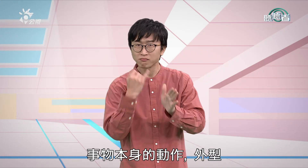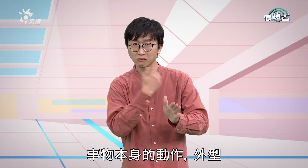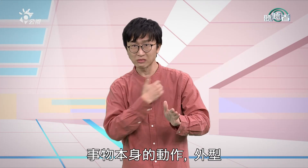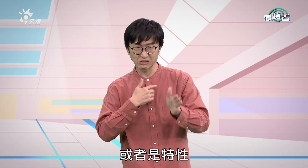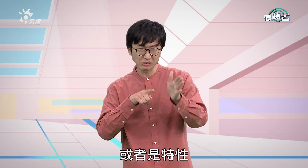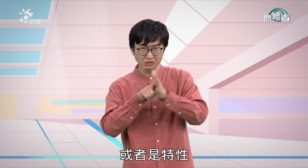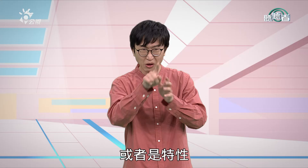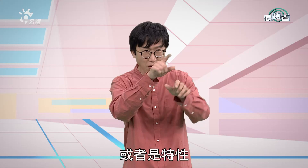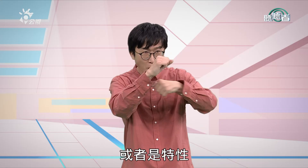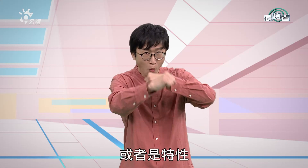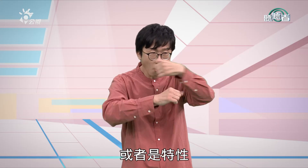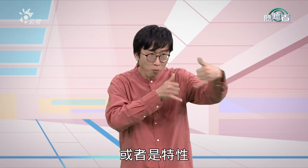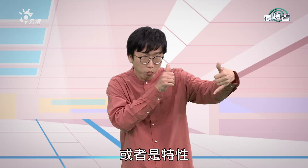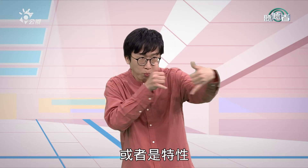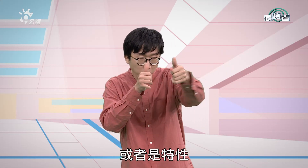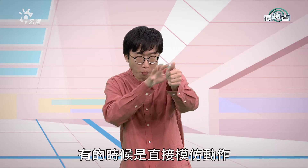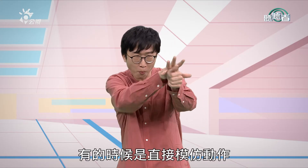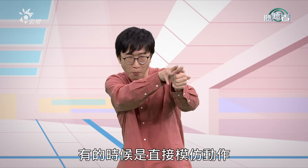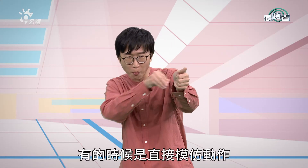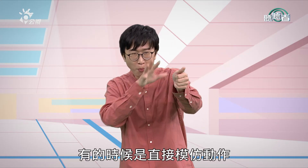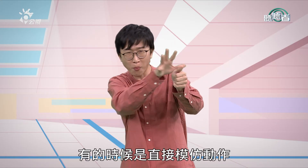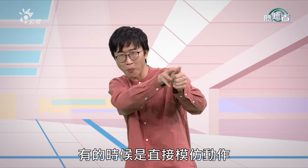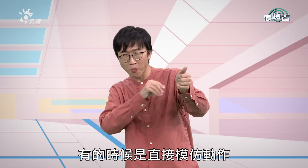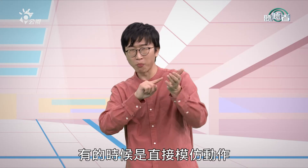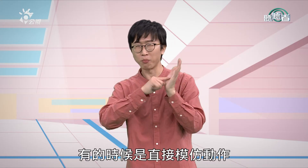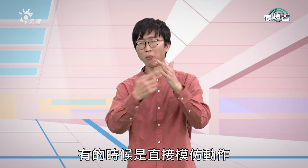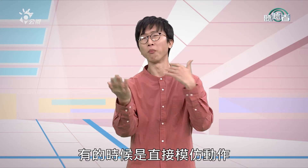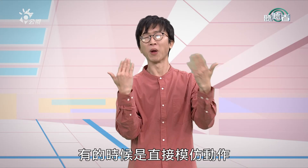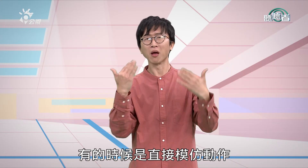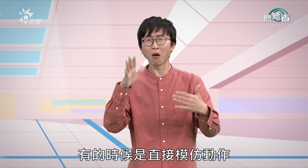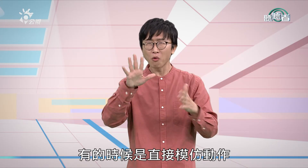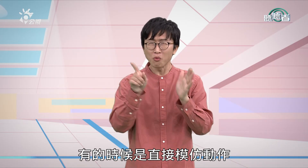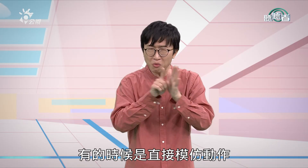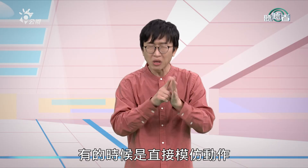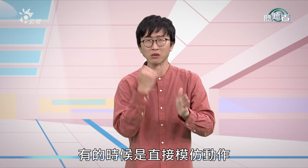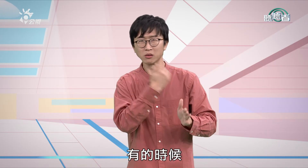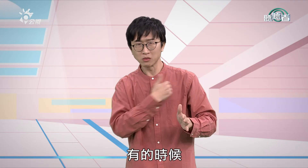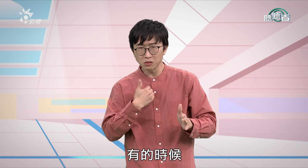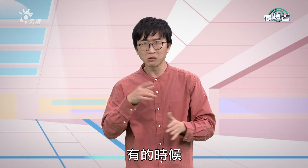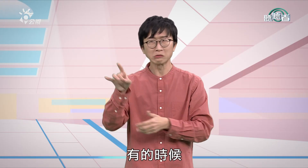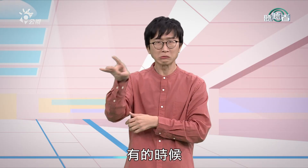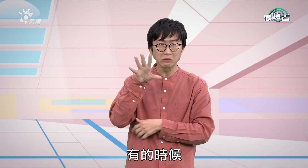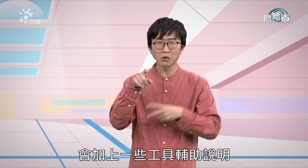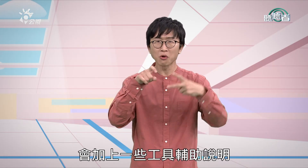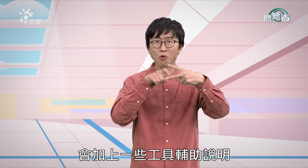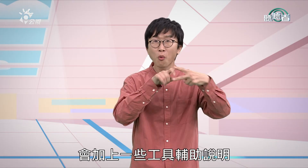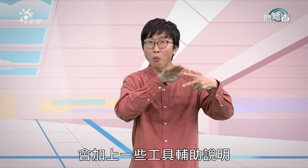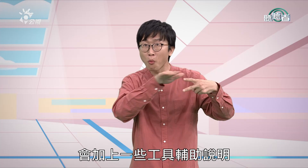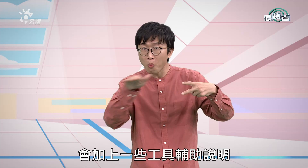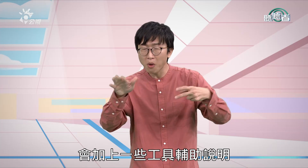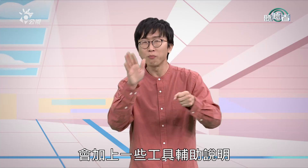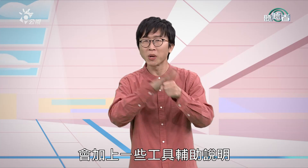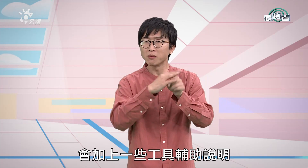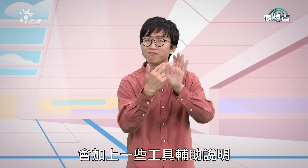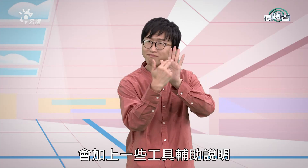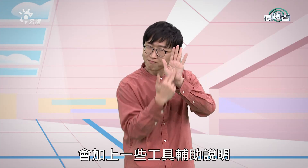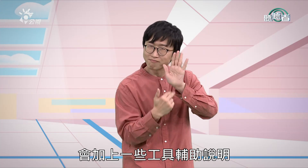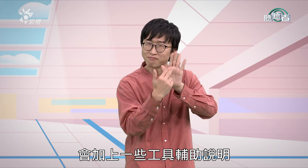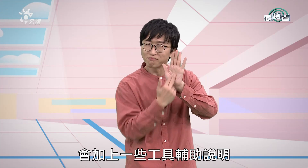形或者是特性。有的时候呢是直接模仿动作，有的时候啊会加上一些工具辅助